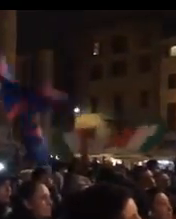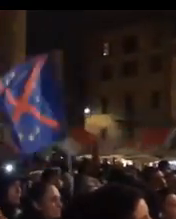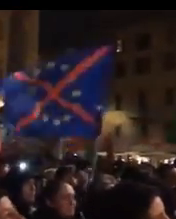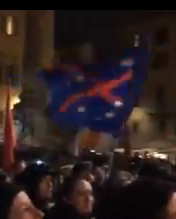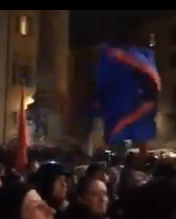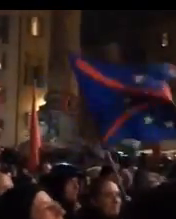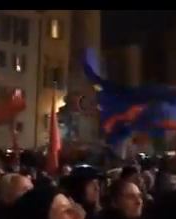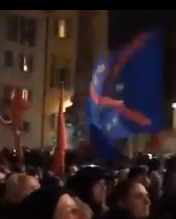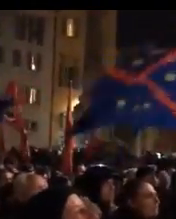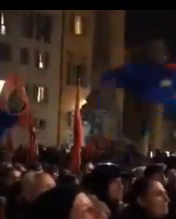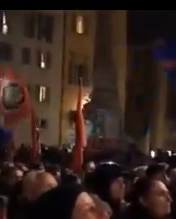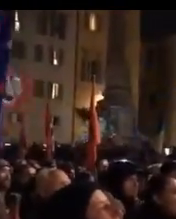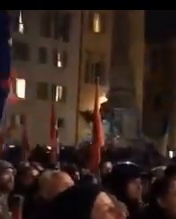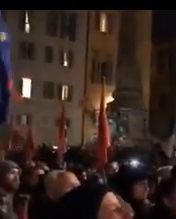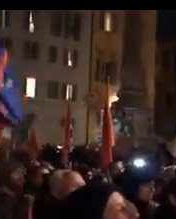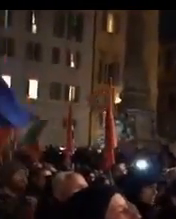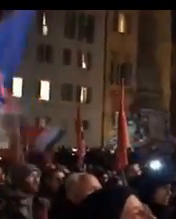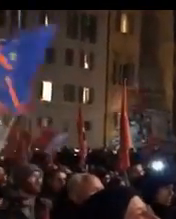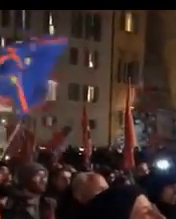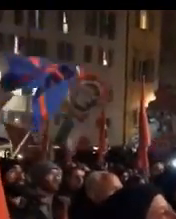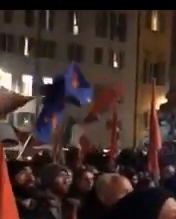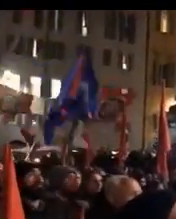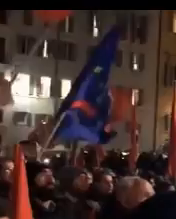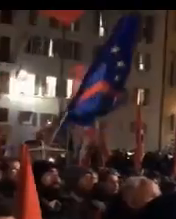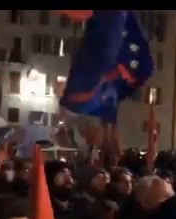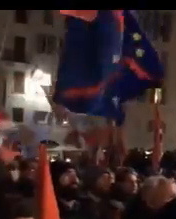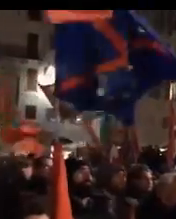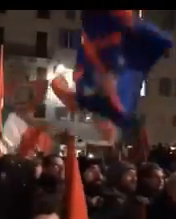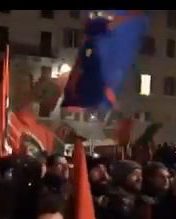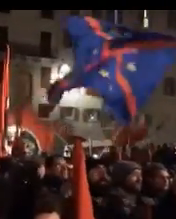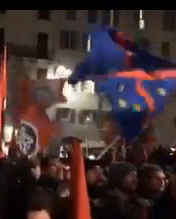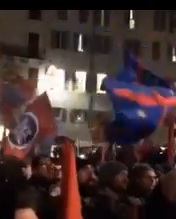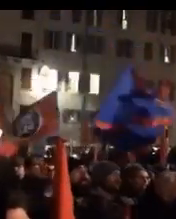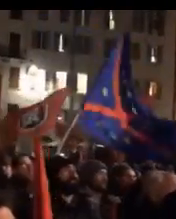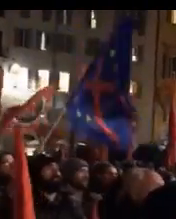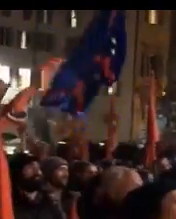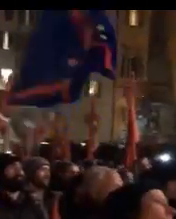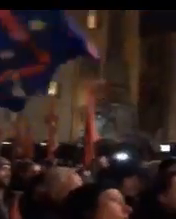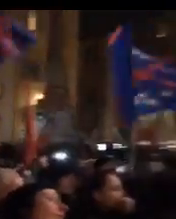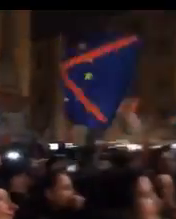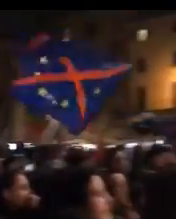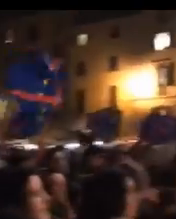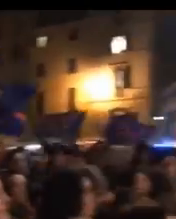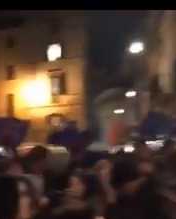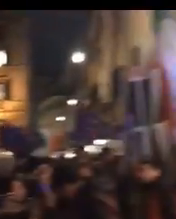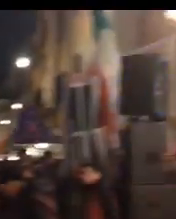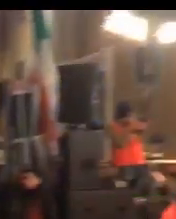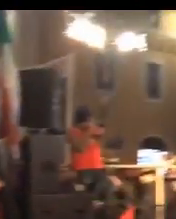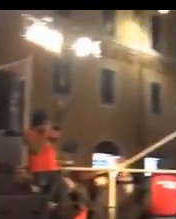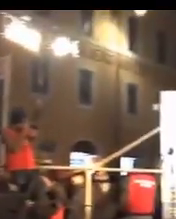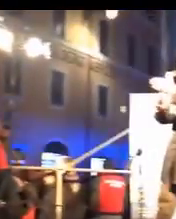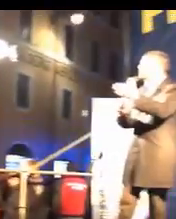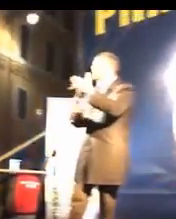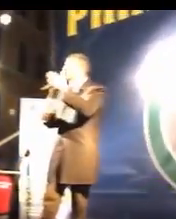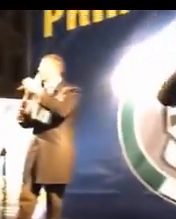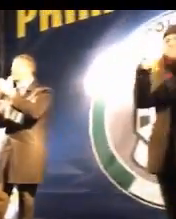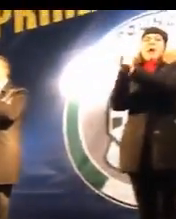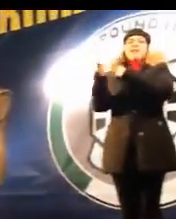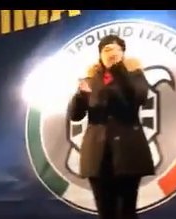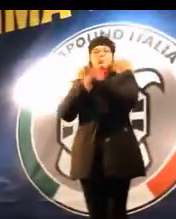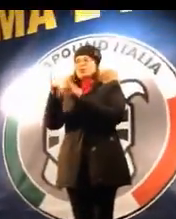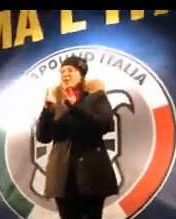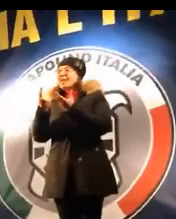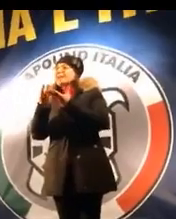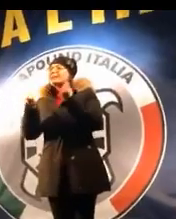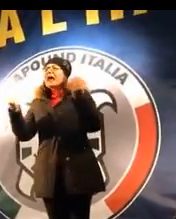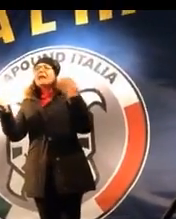fa. Bravo! Questi sono piani di sviluppo concreti per far sì che si inverta la tendenza e che queste 500.000 persone che sono